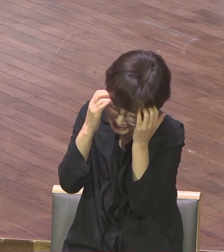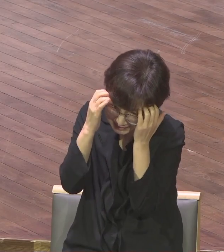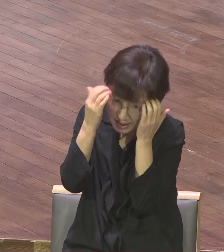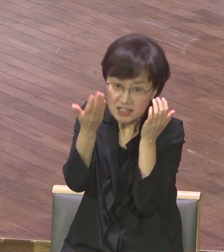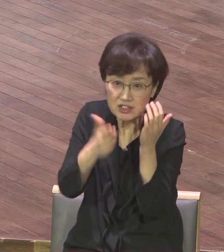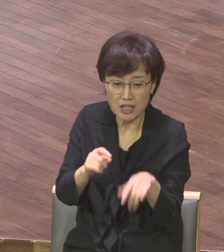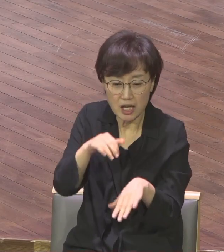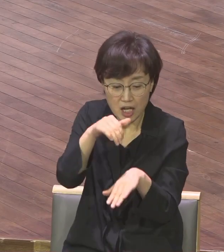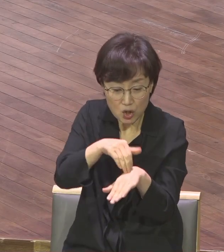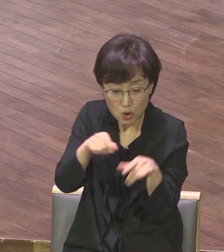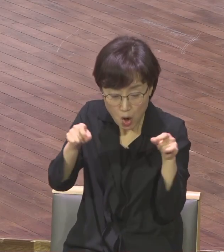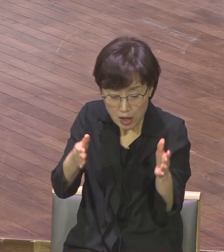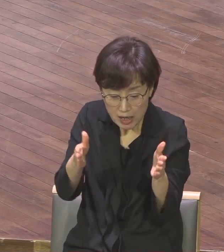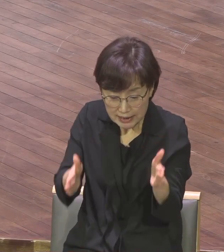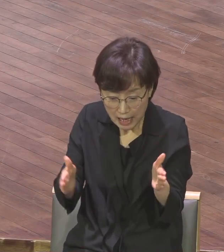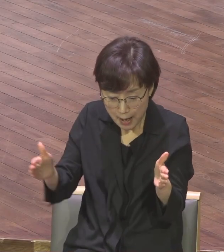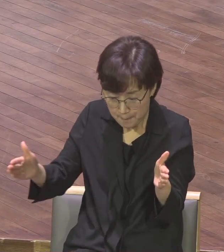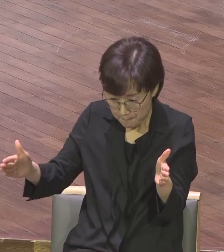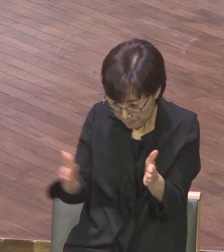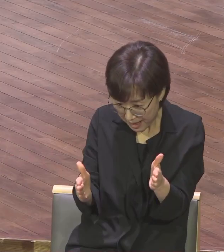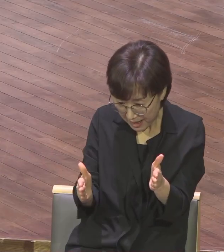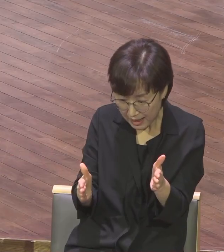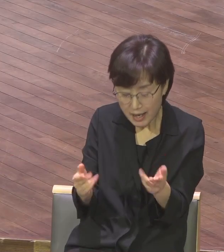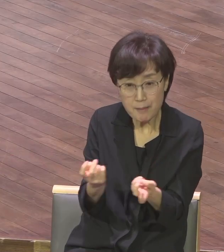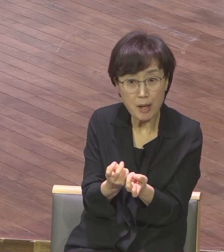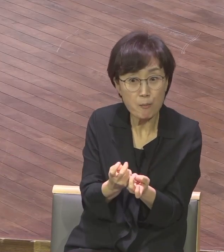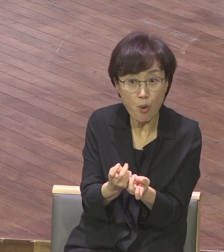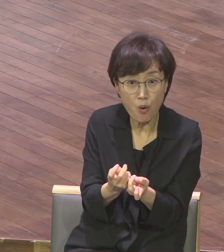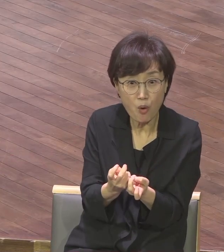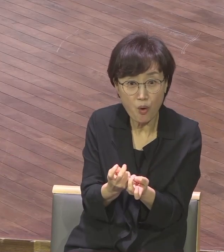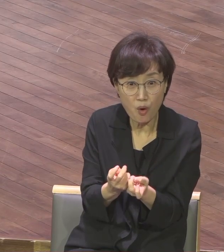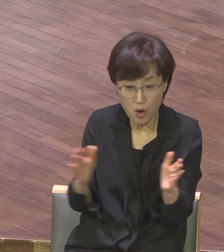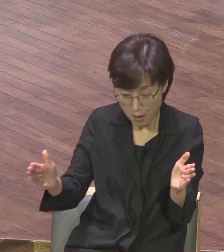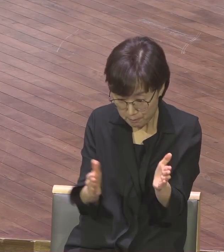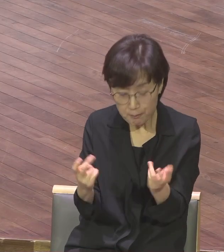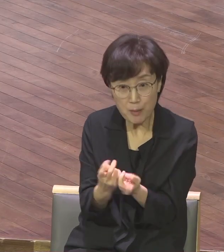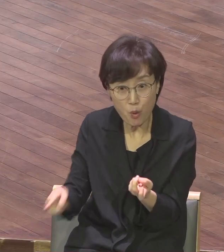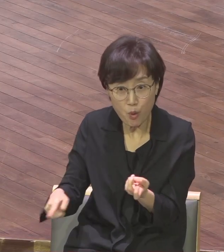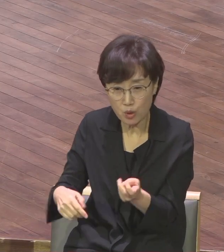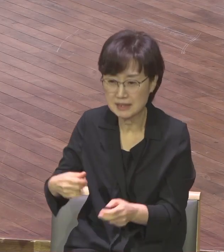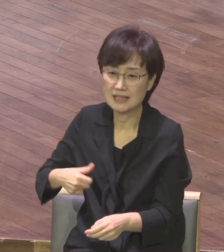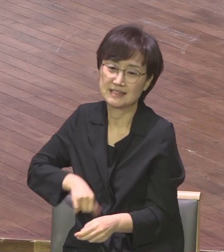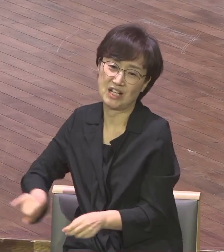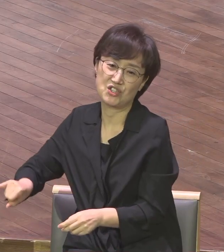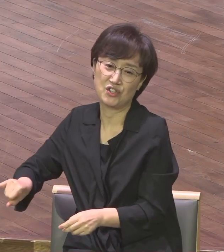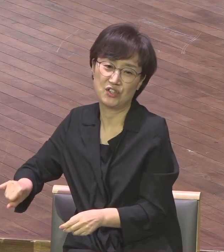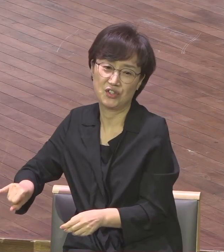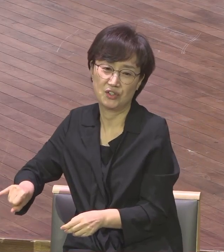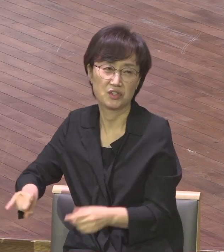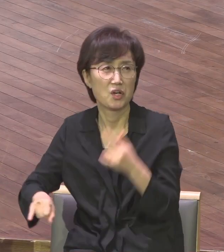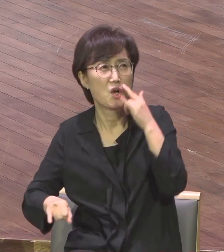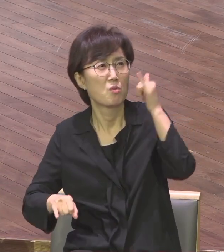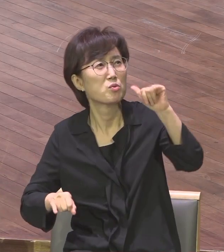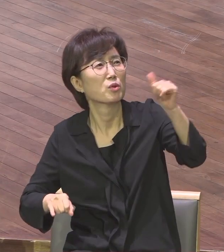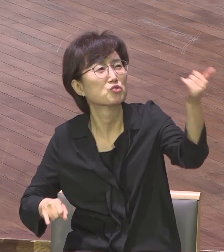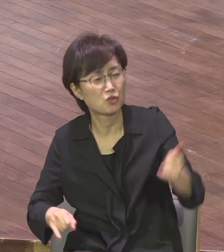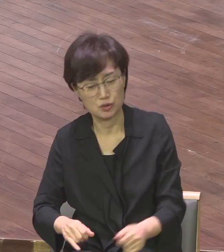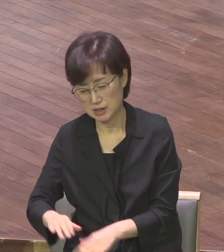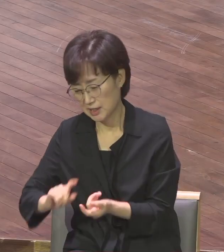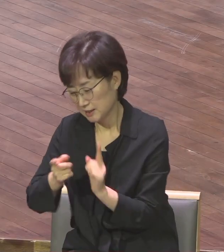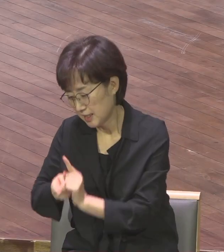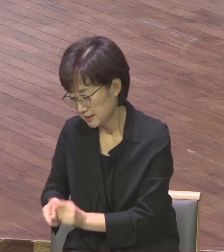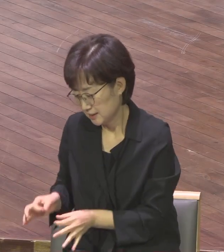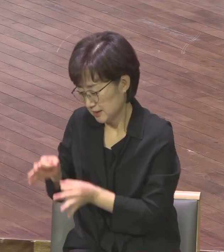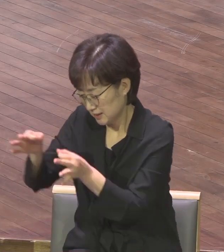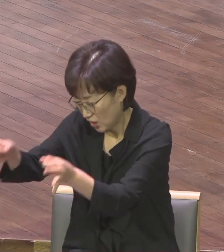있는 방법이 있는데, 그 방법이 바로 그 자녀들이 이 땅에 살면서 그 후손들이 자녀들이 대신